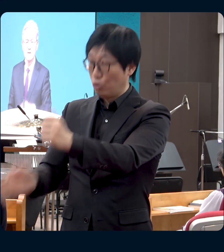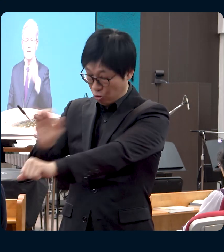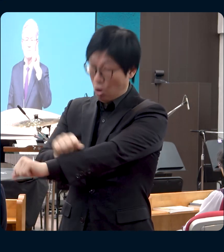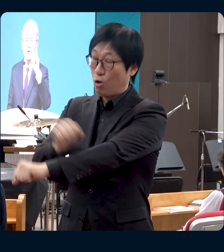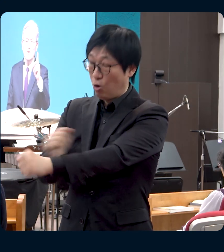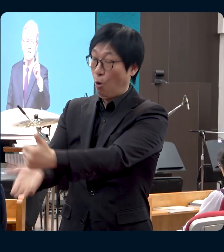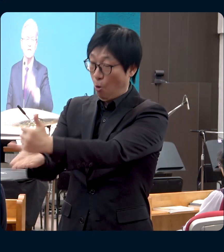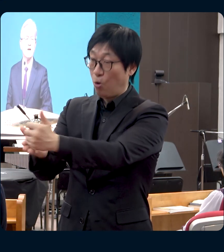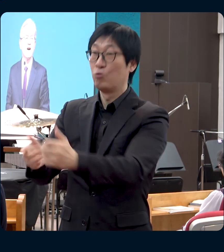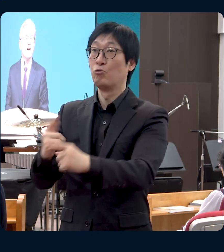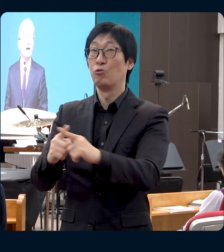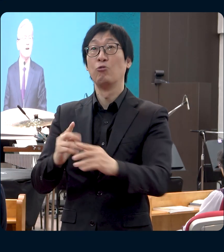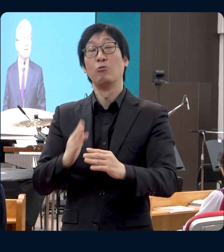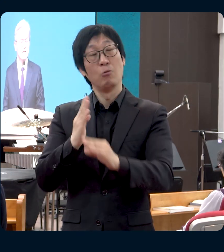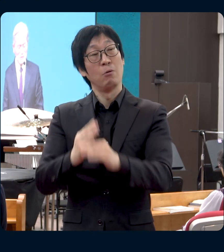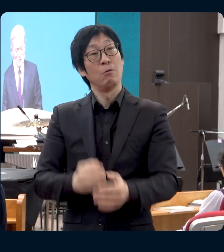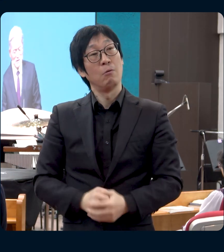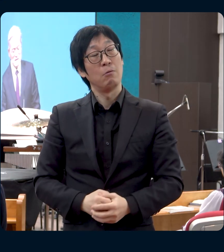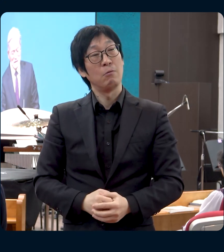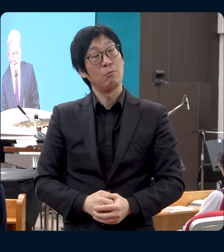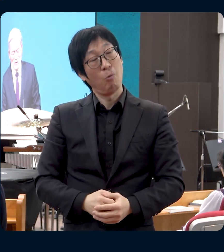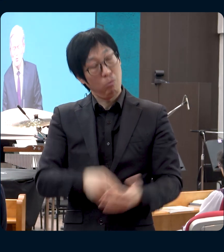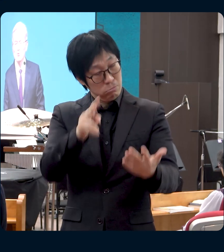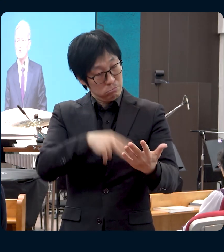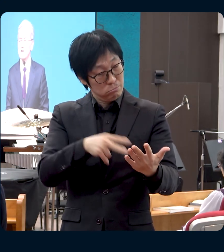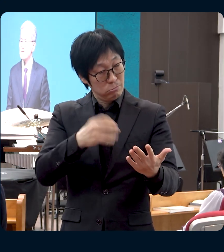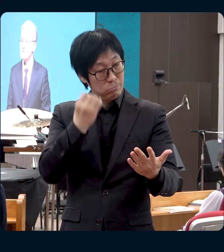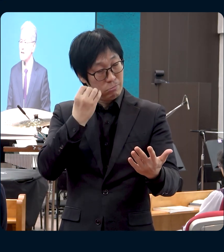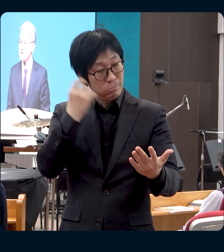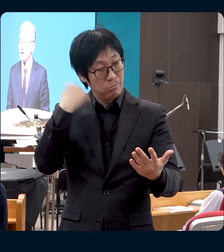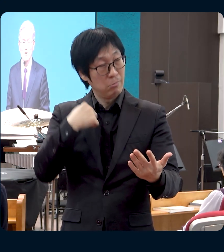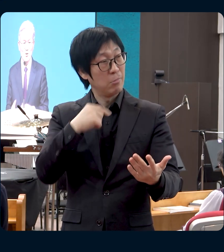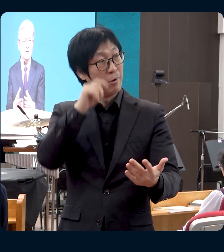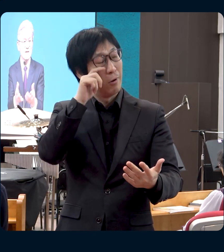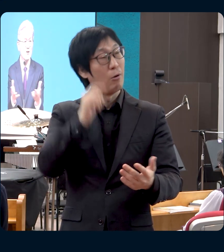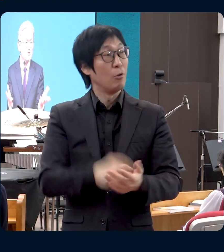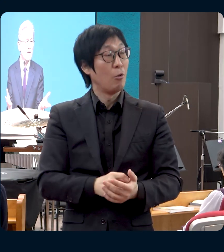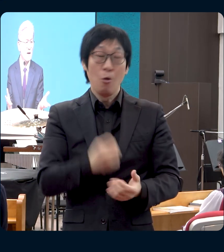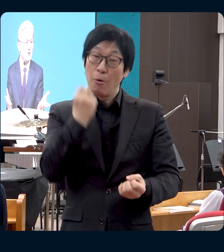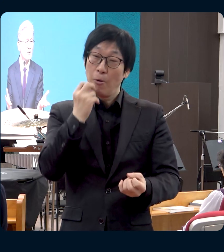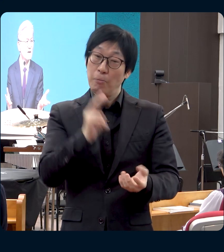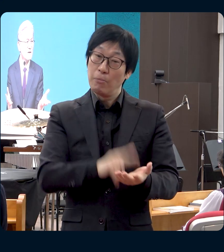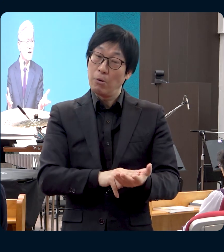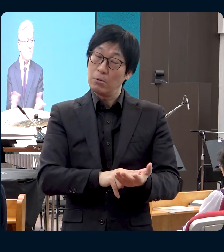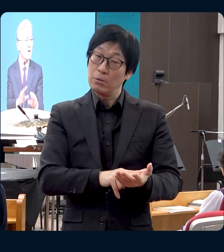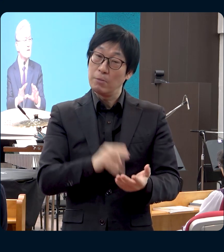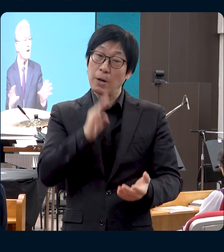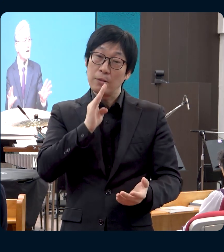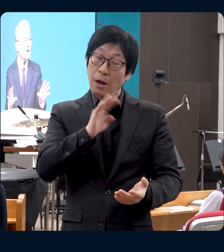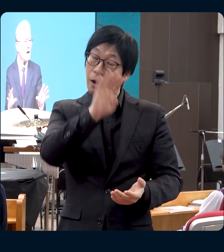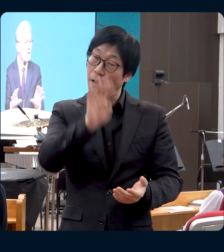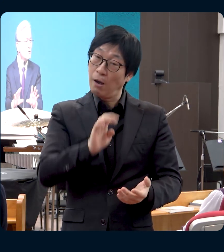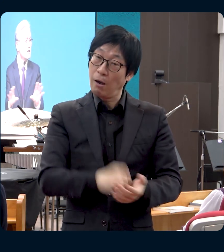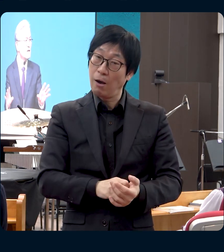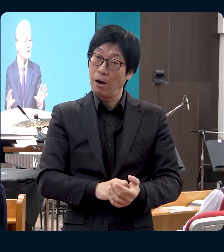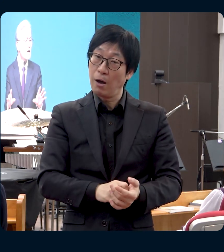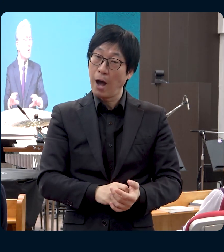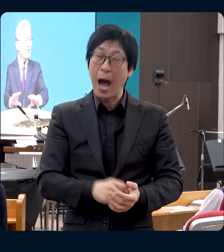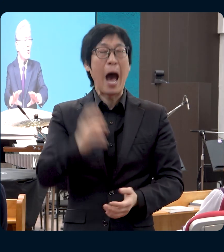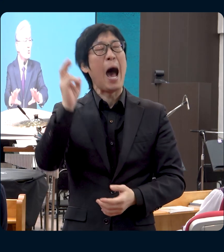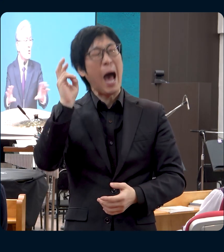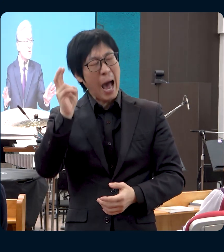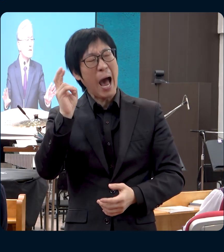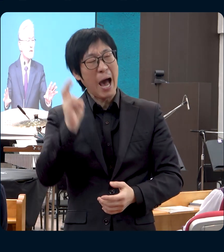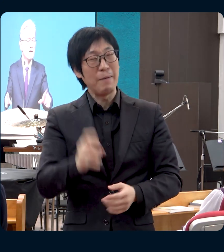사람은 편지니까, 그러니까 의례적으로 그렇게 쓴 거 아니냐. 편지는 다 그렇잖아요. 앞에 그냥 아무리